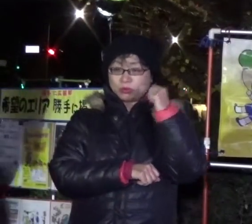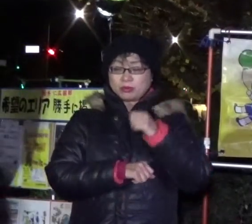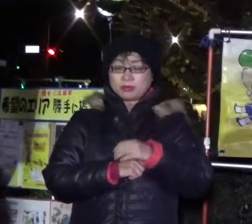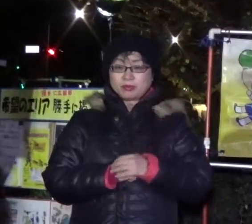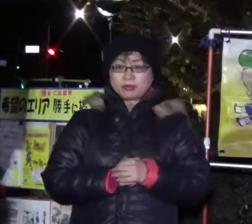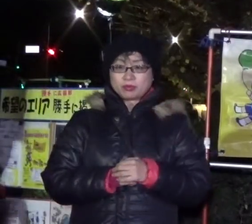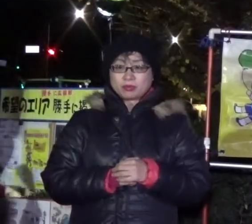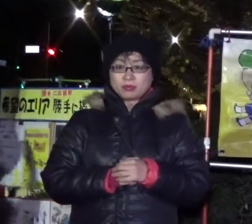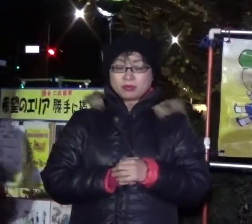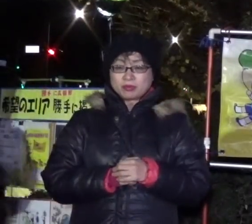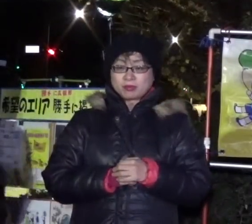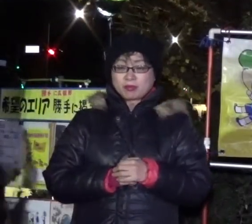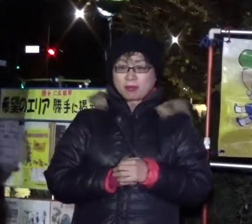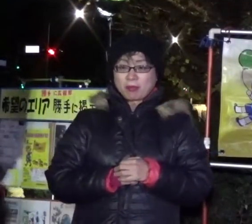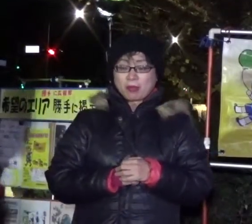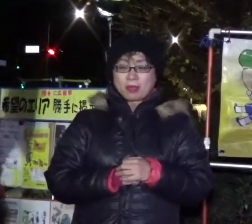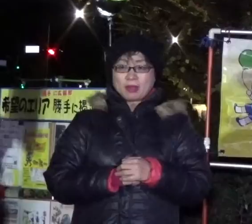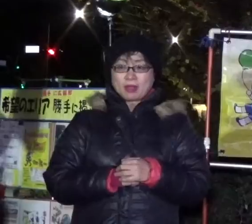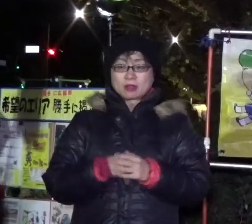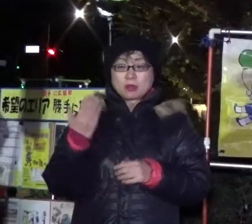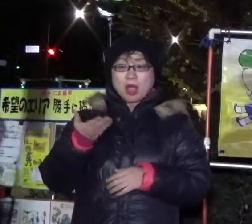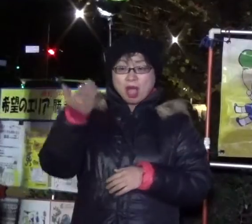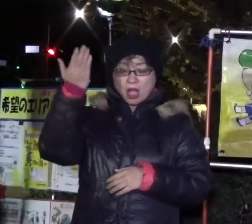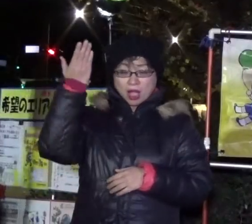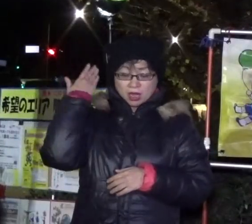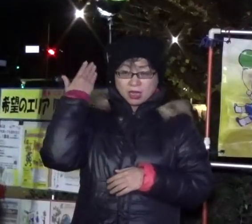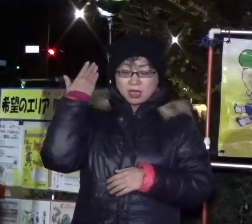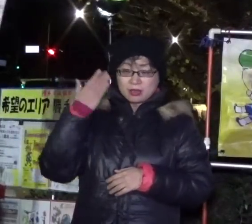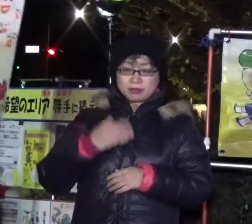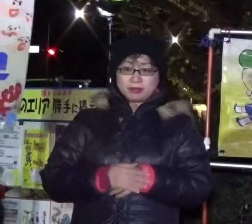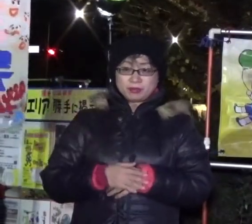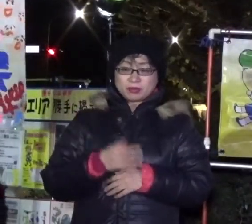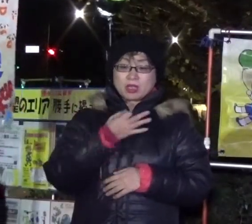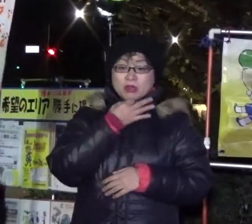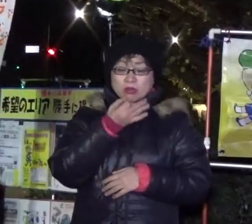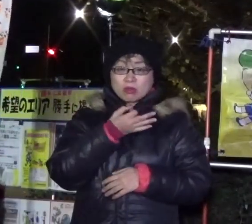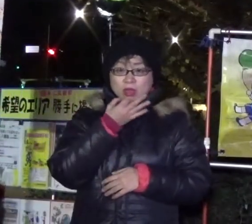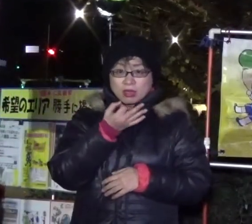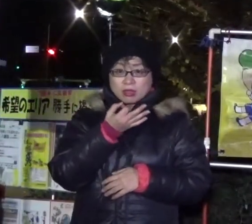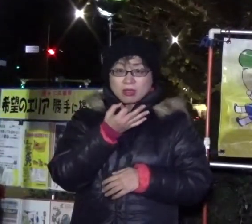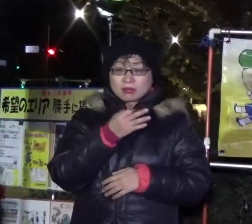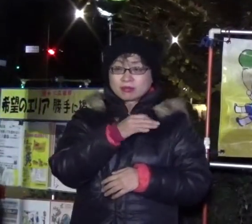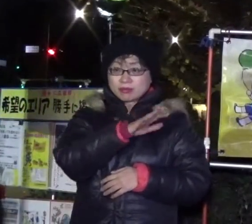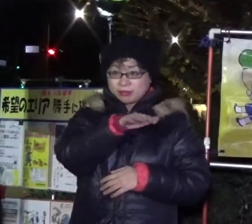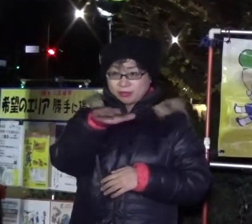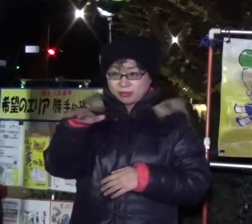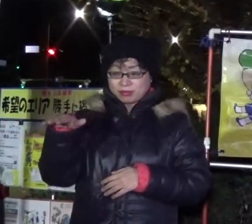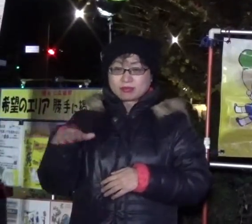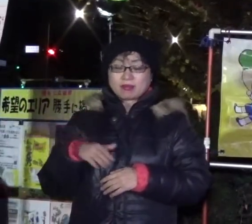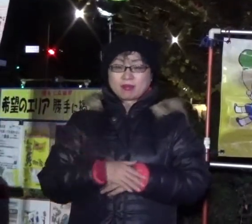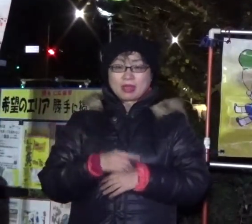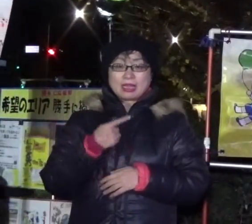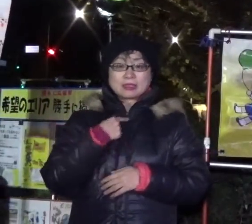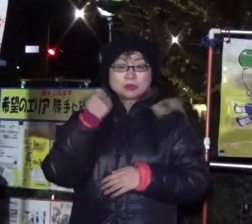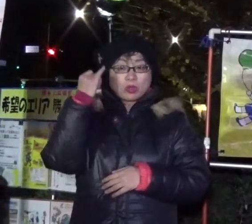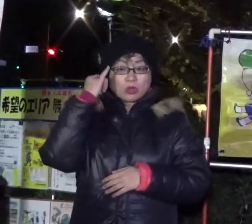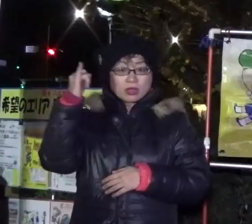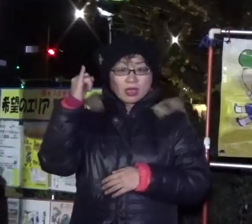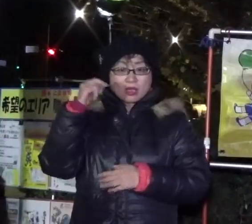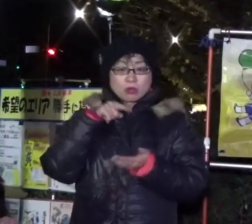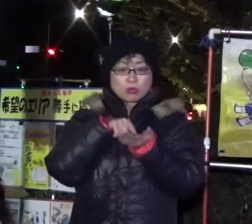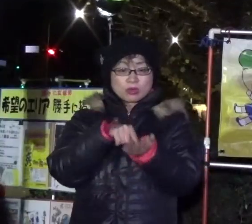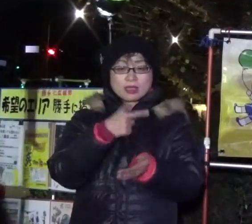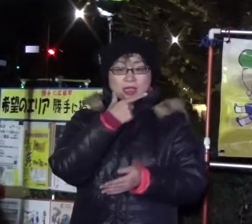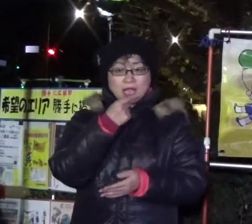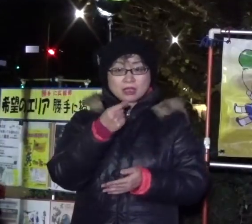新聞に言われるまでもなく、それ以前から、声を上げたい方、それから自分の意見を述べたい人